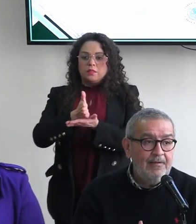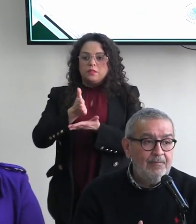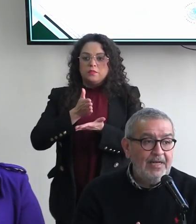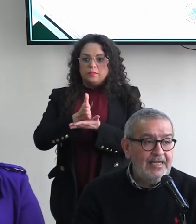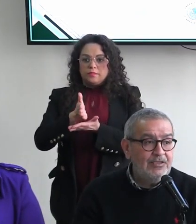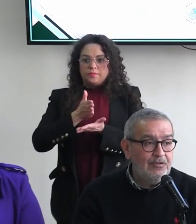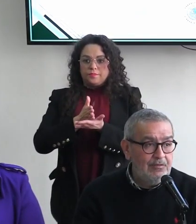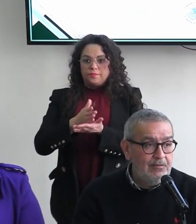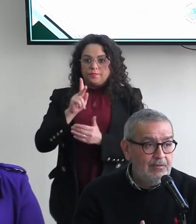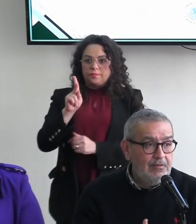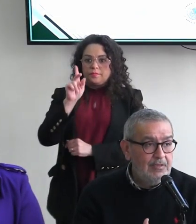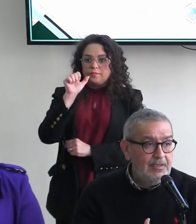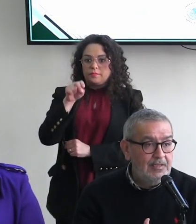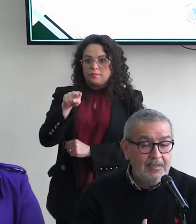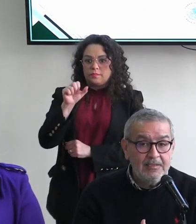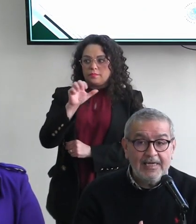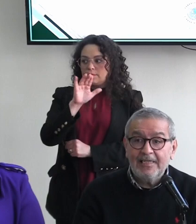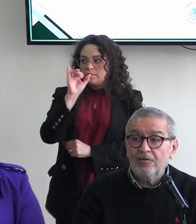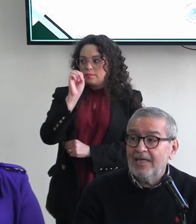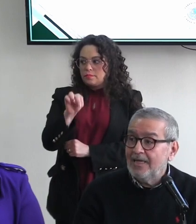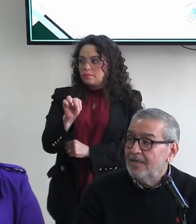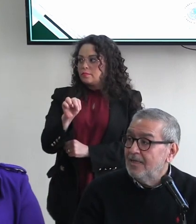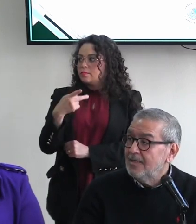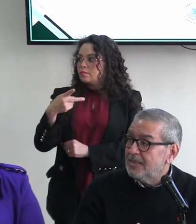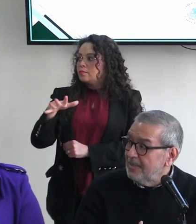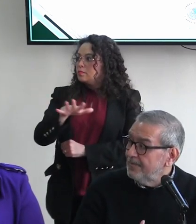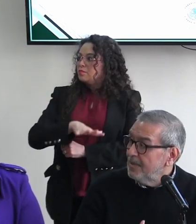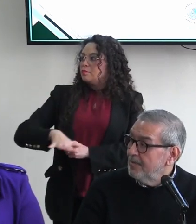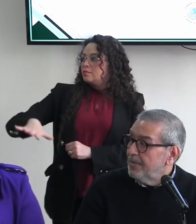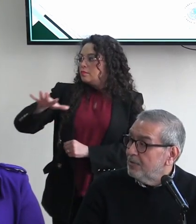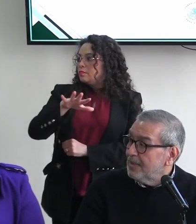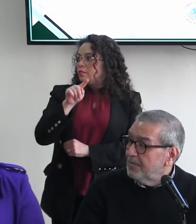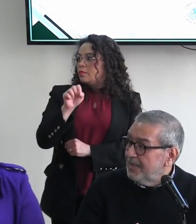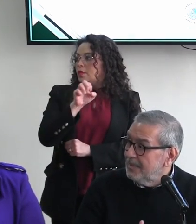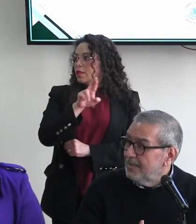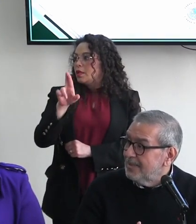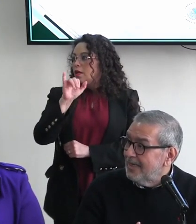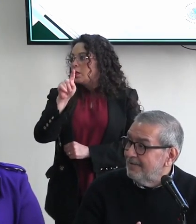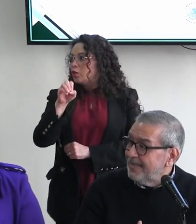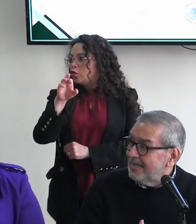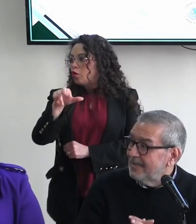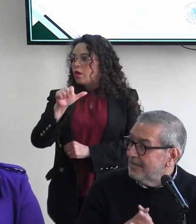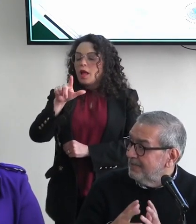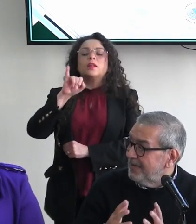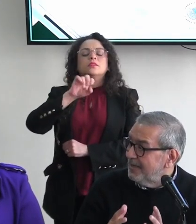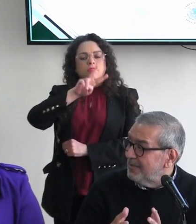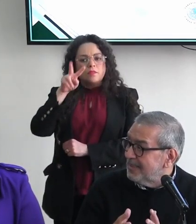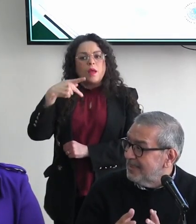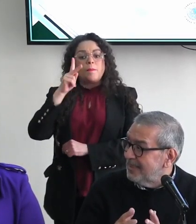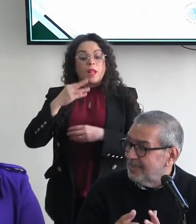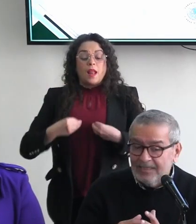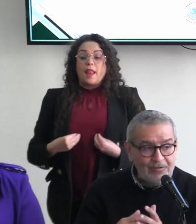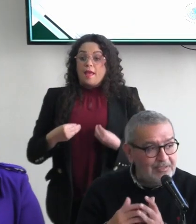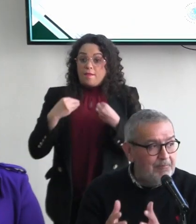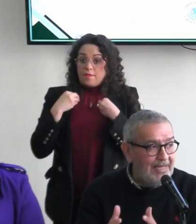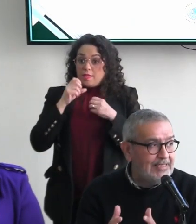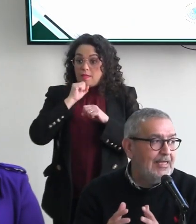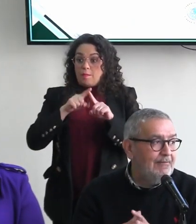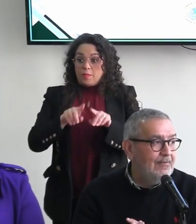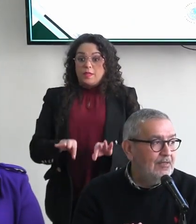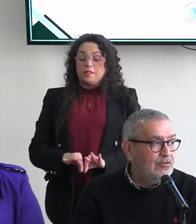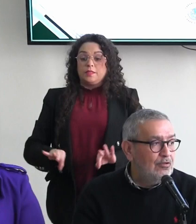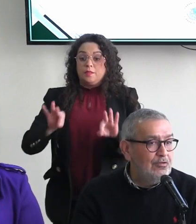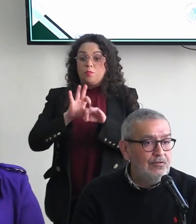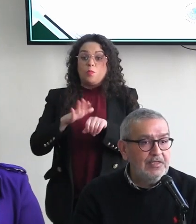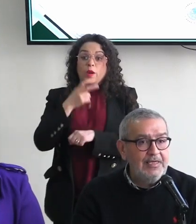la planeación territorial, sí, pero también de la vida, que finalmente es en donde